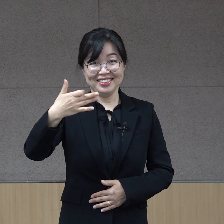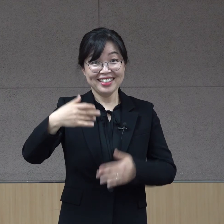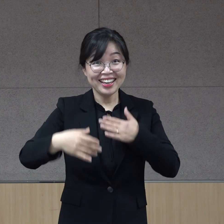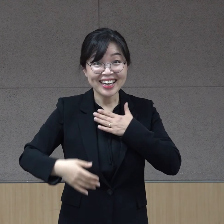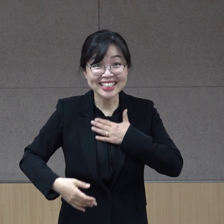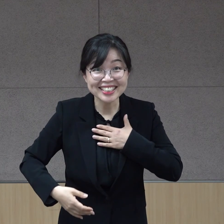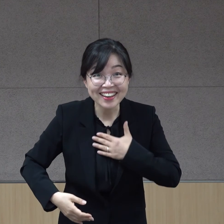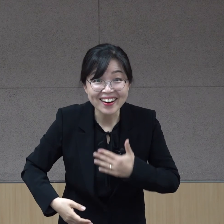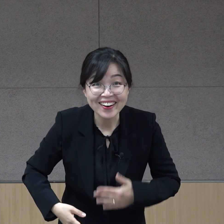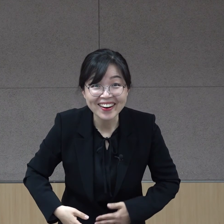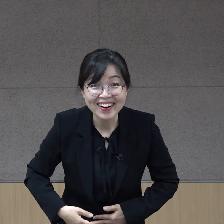아시겠어요?